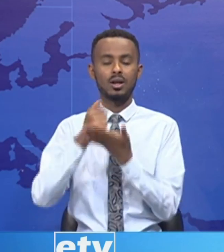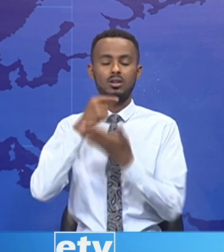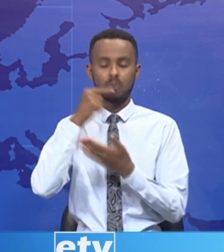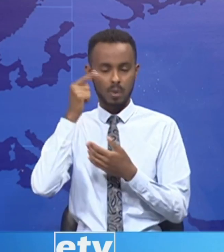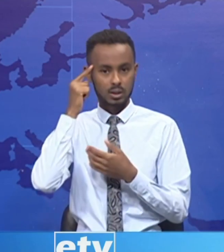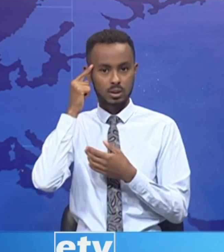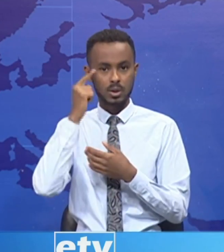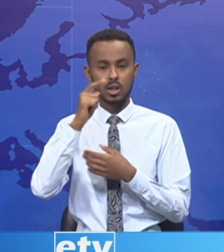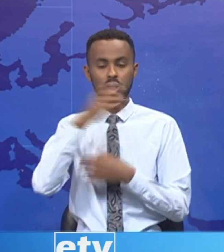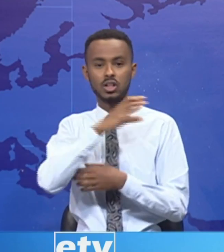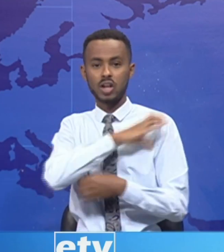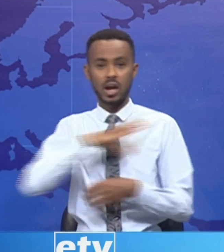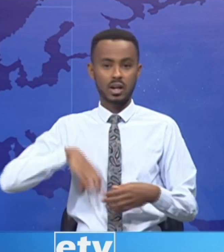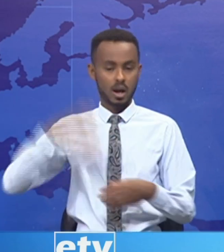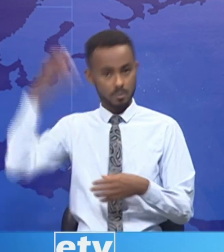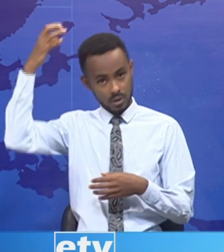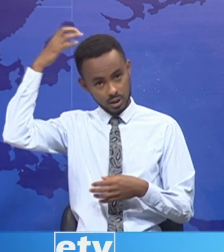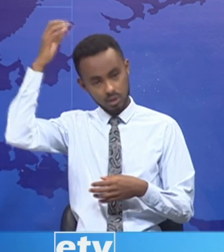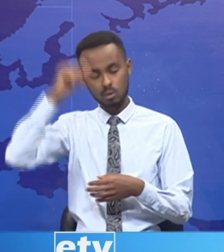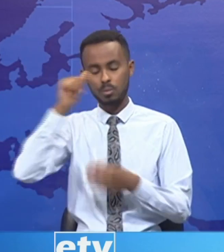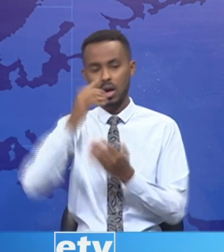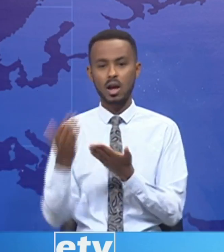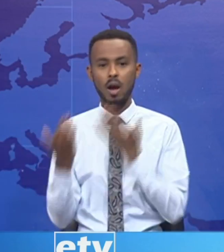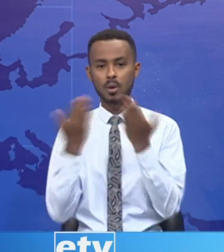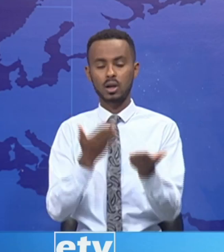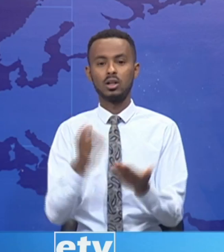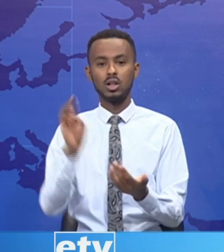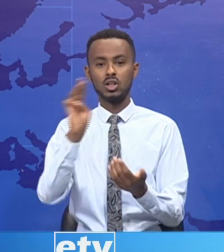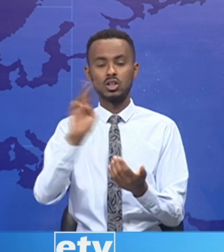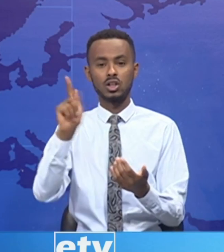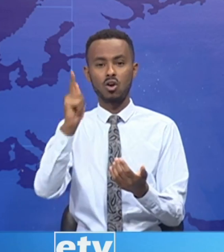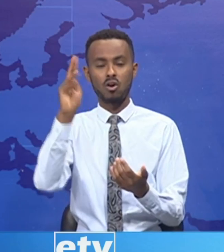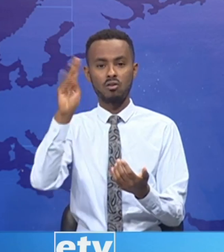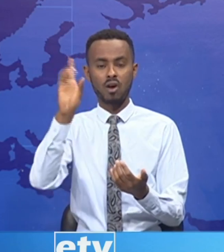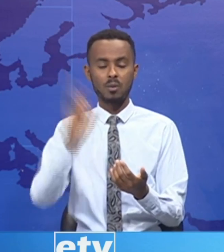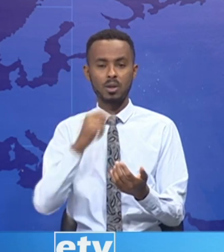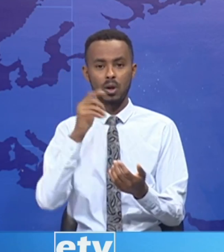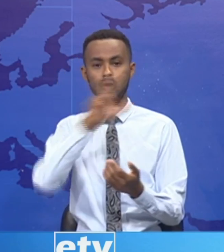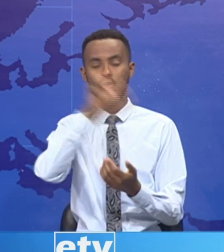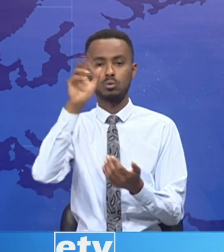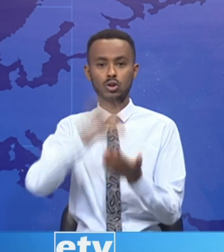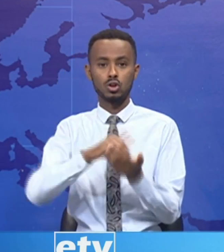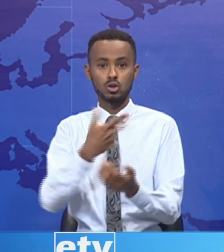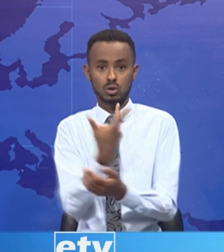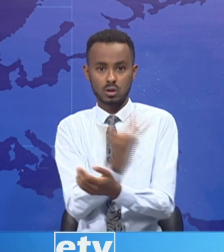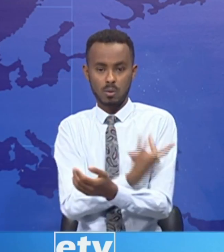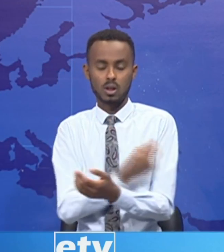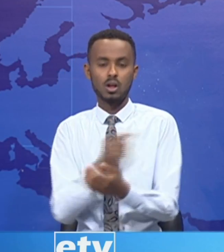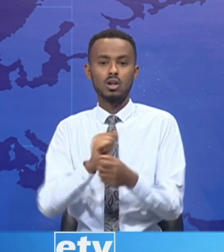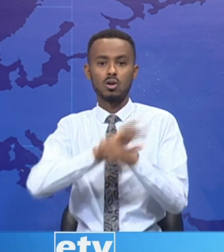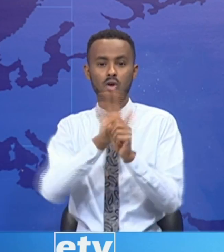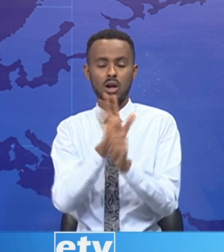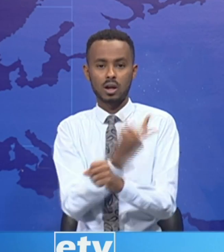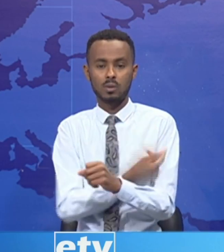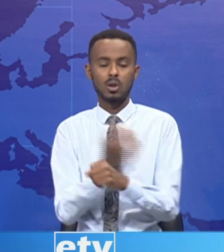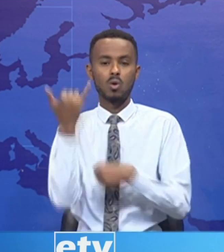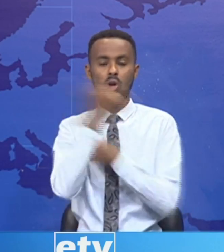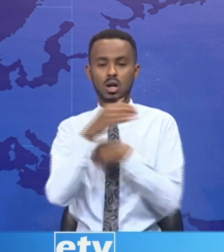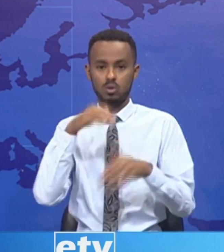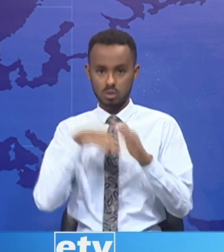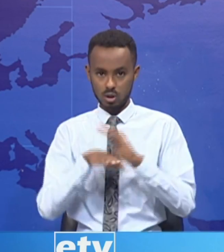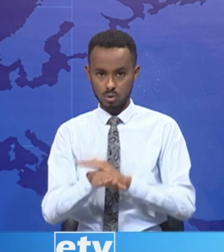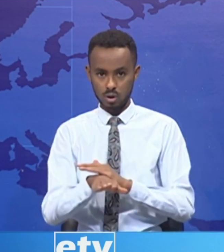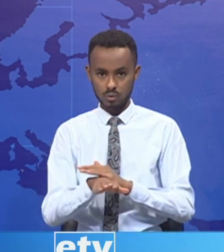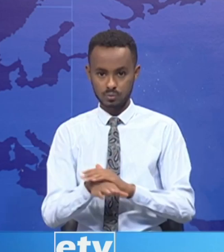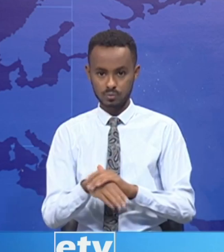በማሰብ የቻይና መንግስት ለኢትዮጵያ ያበረከተው ሲኖፋም የተባለ 300 ሺህ ዶዝ የኮቪድ-19 ክትባት ወደ ሀገር ውስጥ ገብቷል።